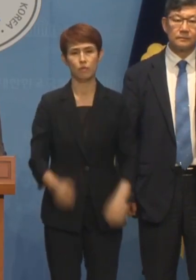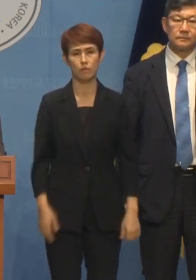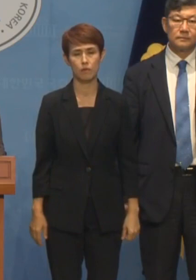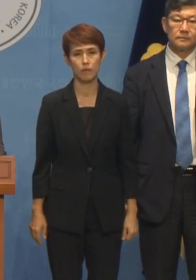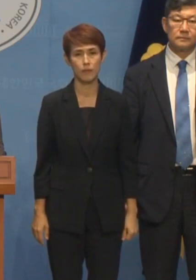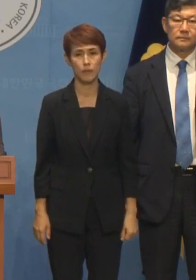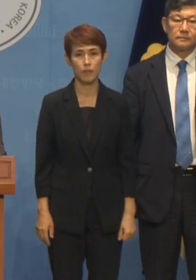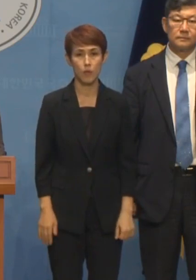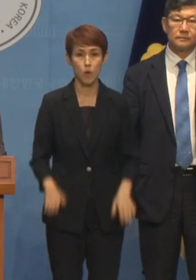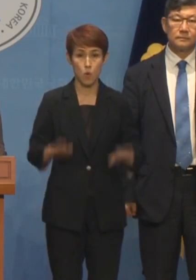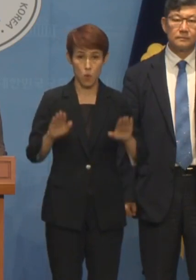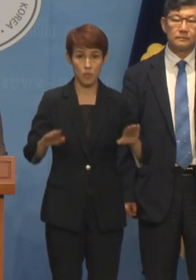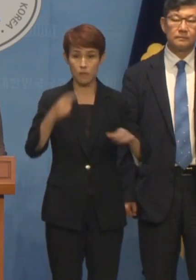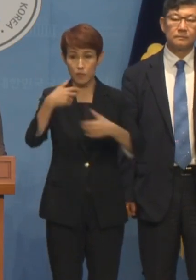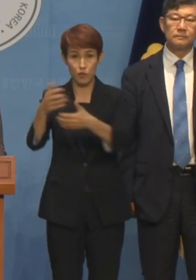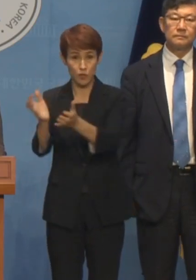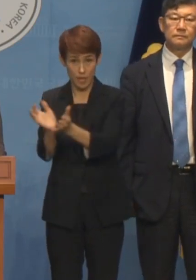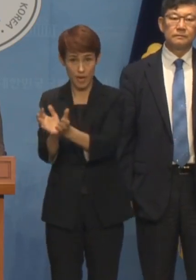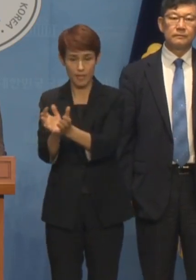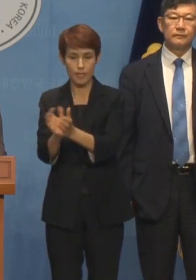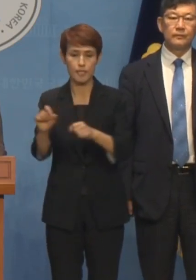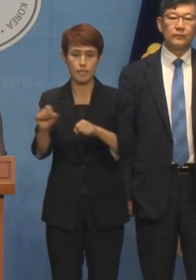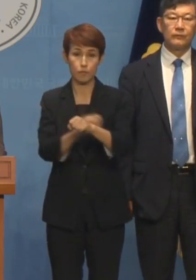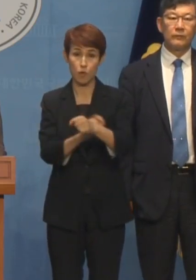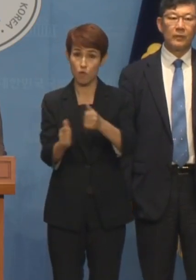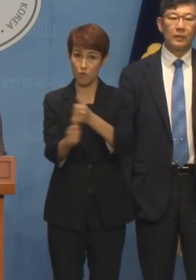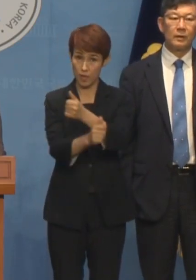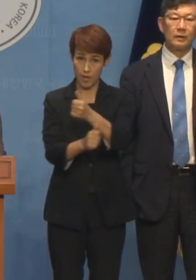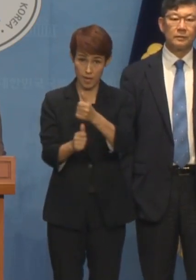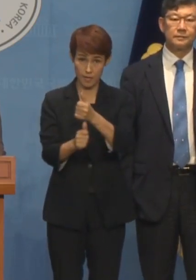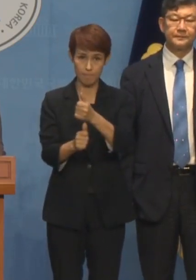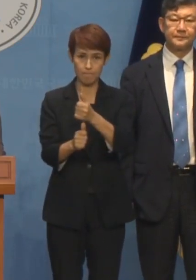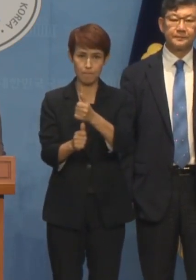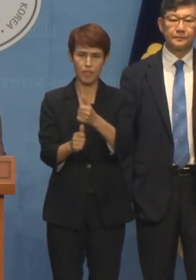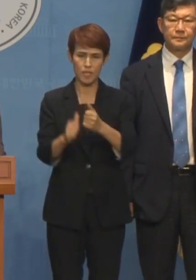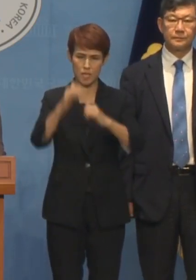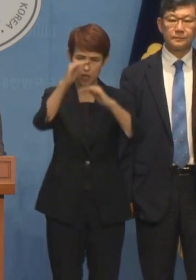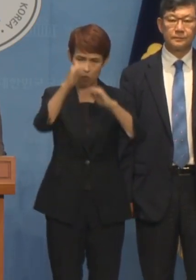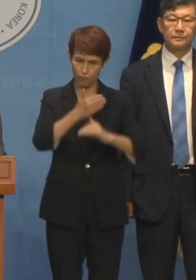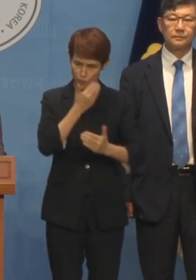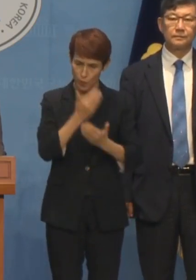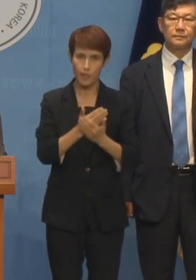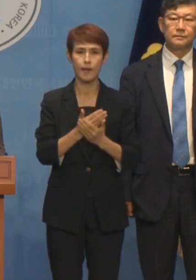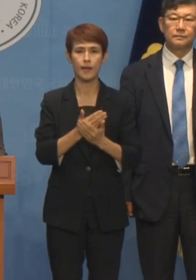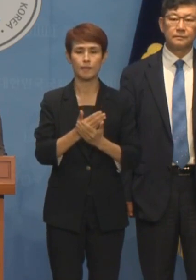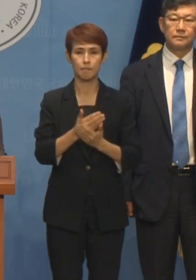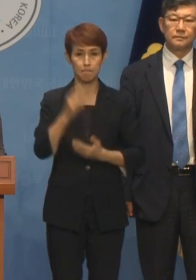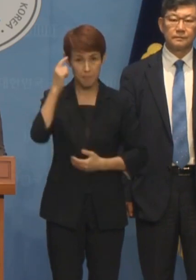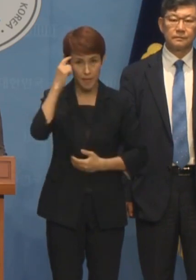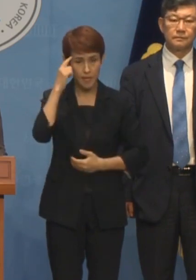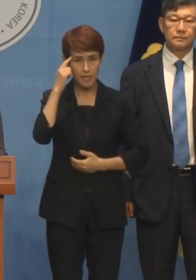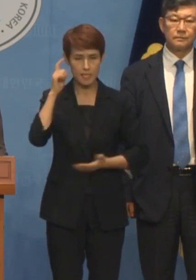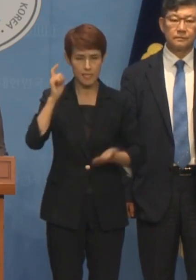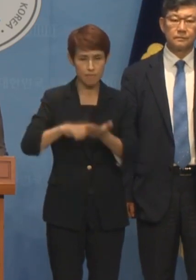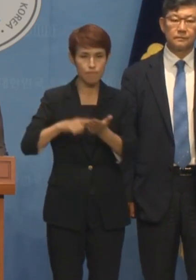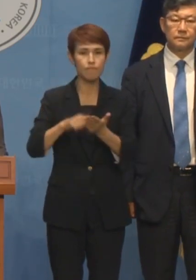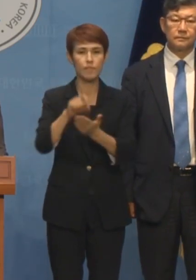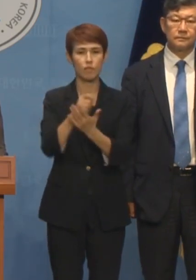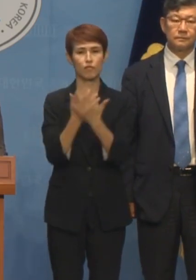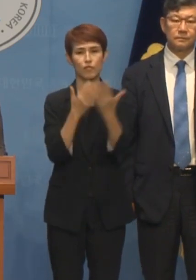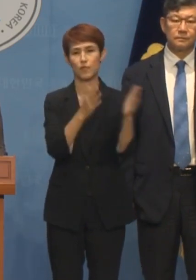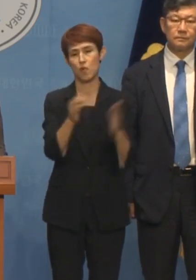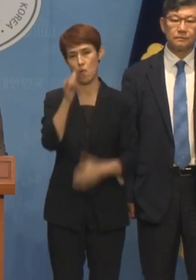오늘 우리 민주당 이태원 참사 특별위원회는 사안에 엄중함을 물어서 긴급하게 기자회견을 준비를 했습니다.